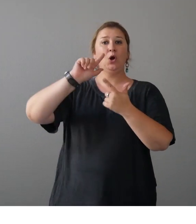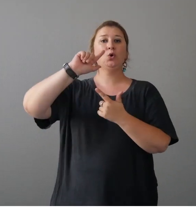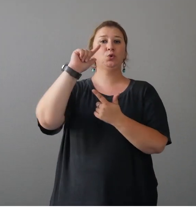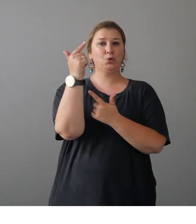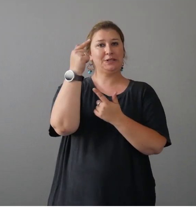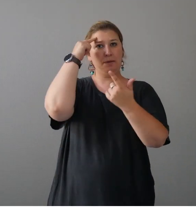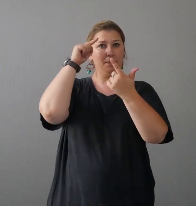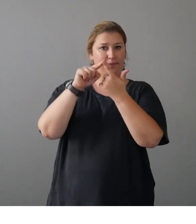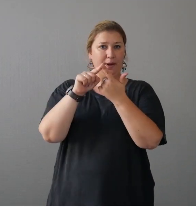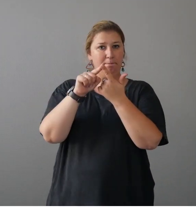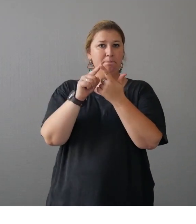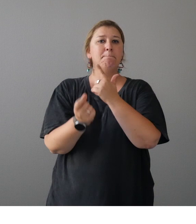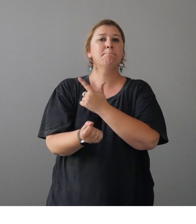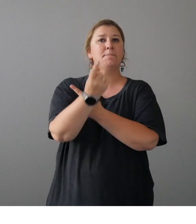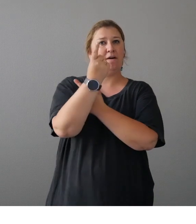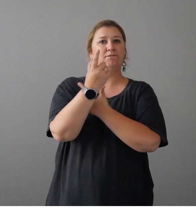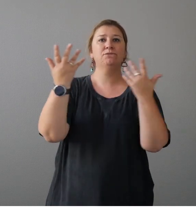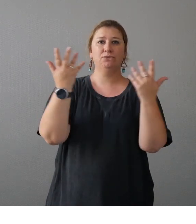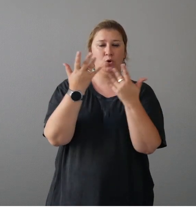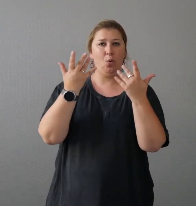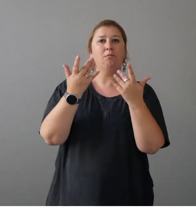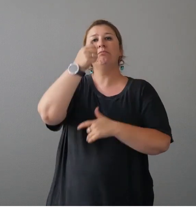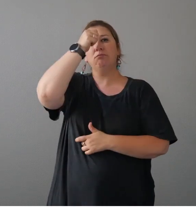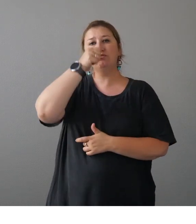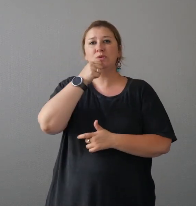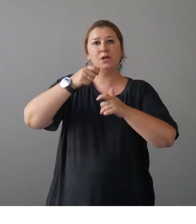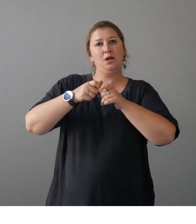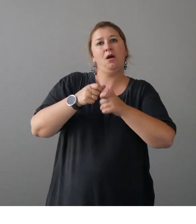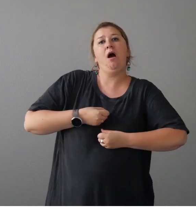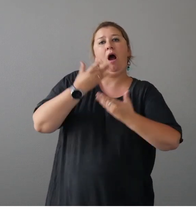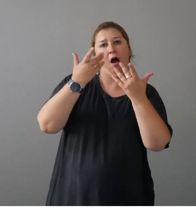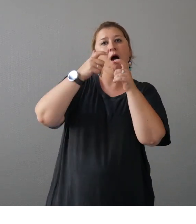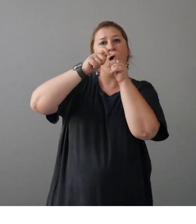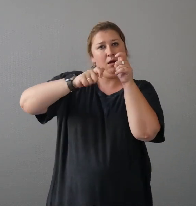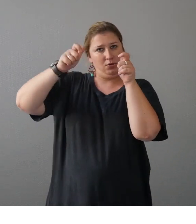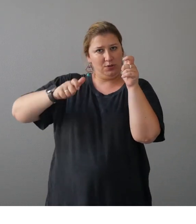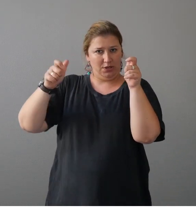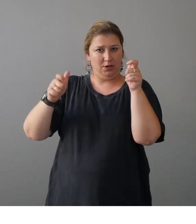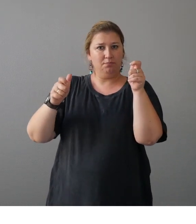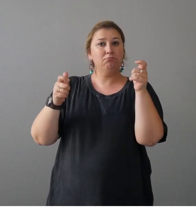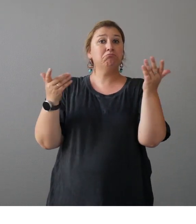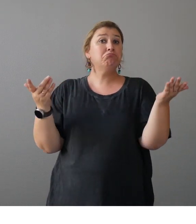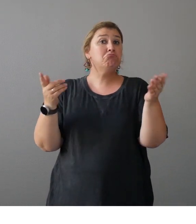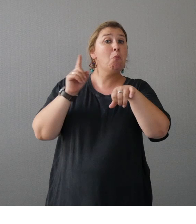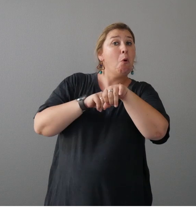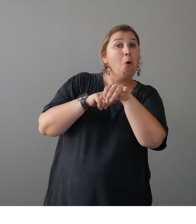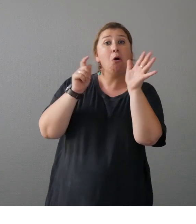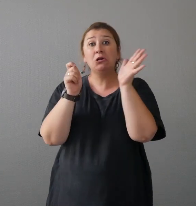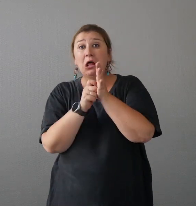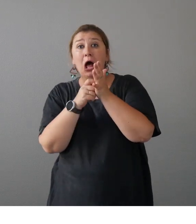Le service des publics propose l'intervention d'une interprète en langue des signes française pour accompagner une visite de l'exposition